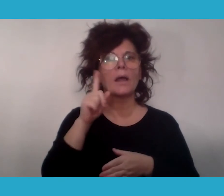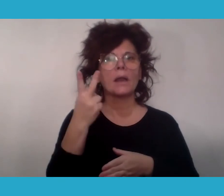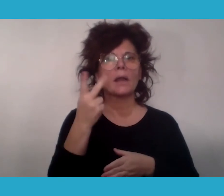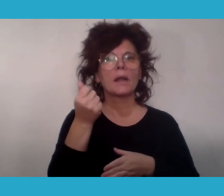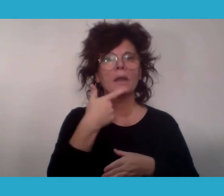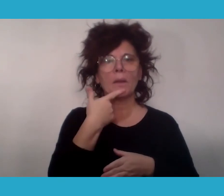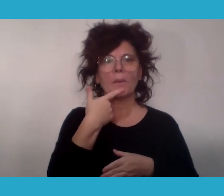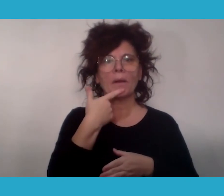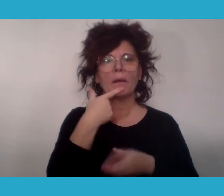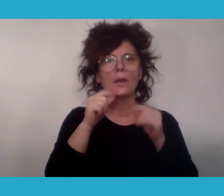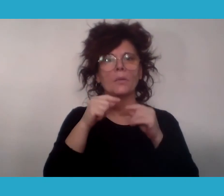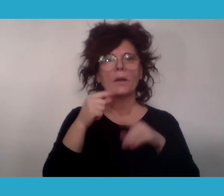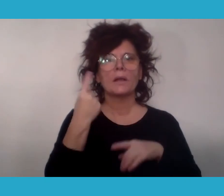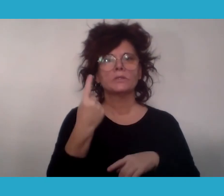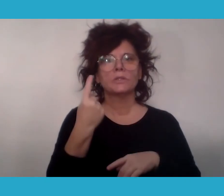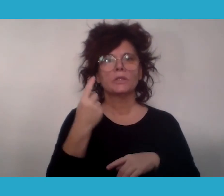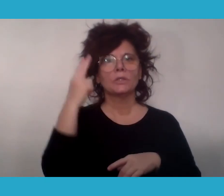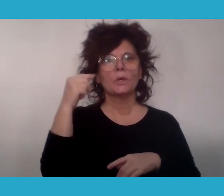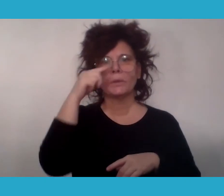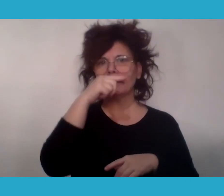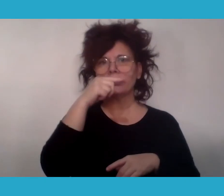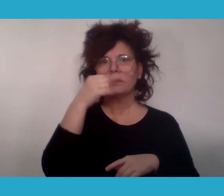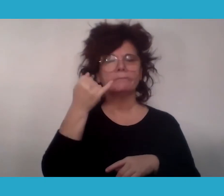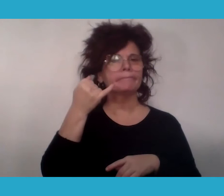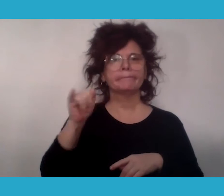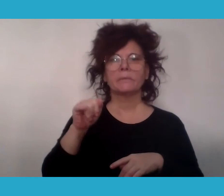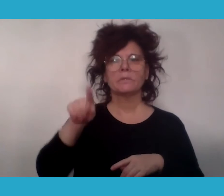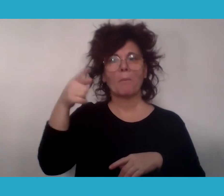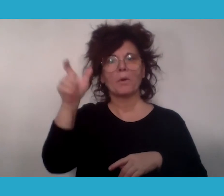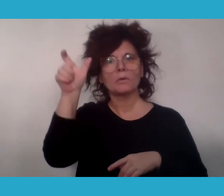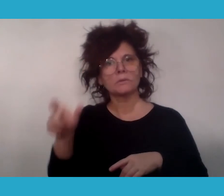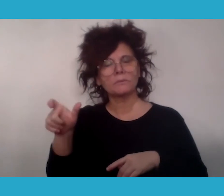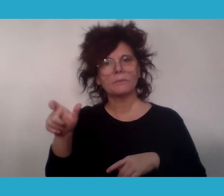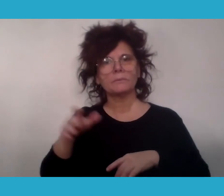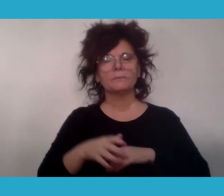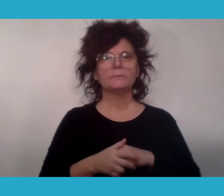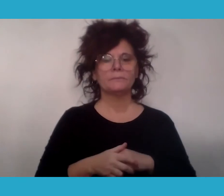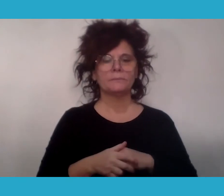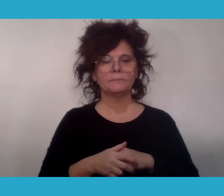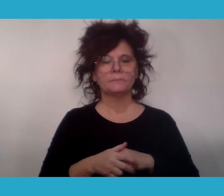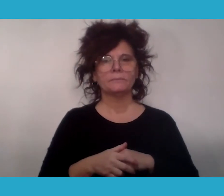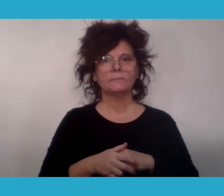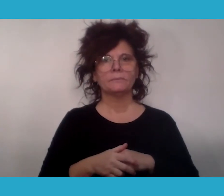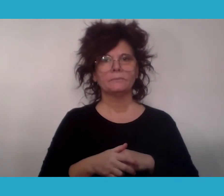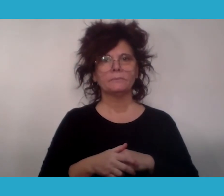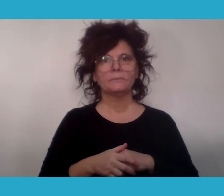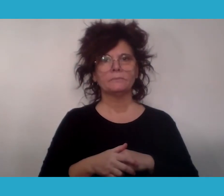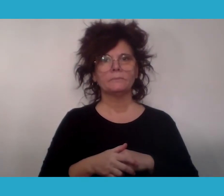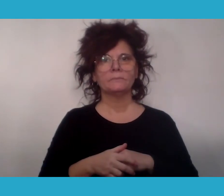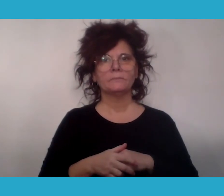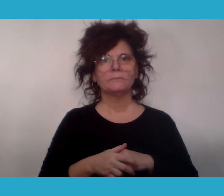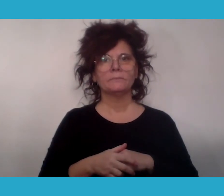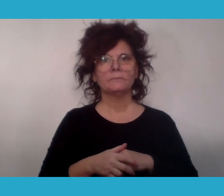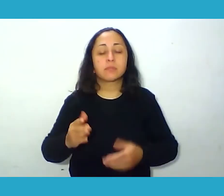del Valle, orador 197, quien no se encuentra en la sala, por lo que se pasa a dar la palabra a la siguiente oradora. Seguidamente